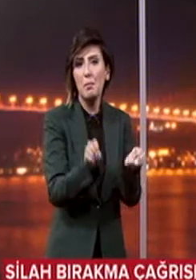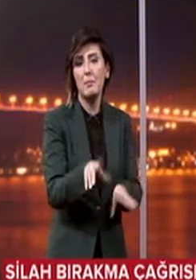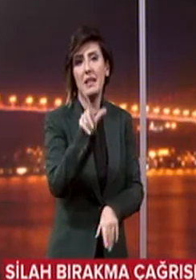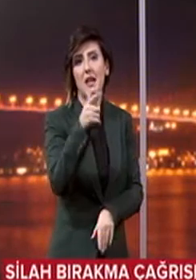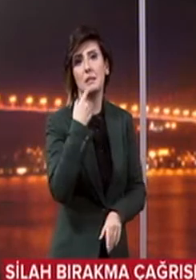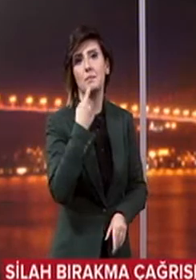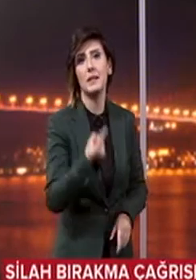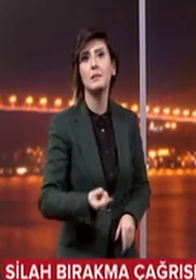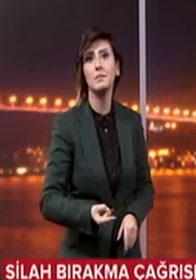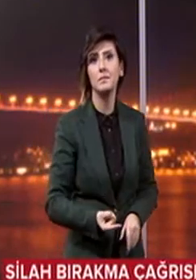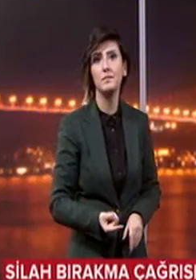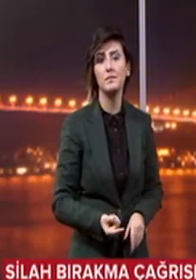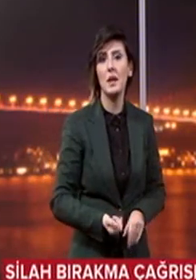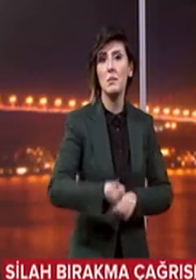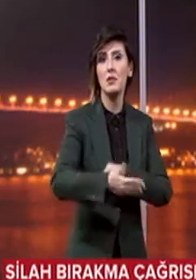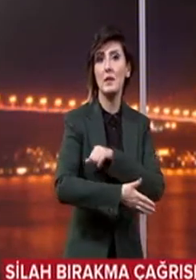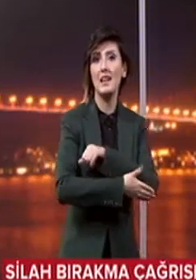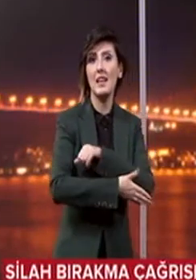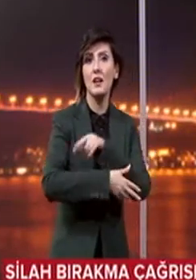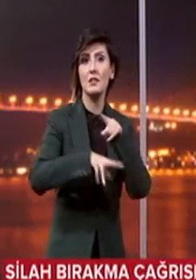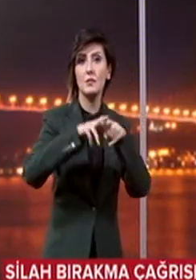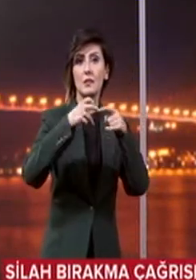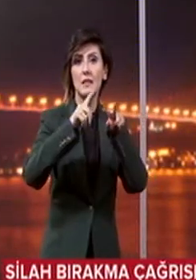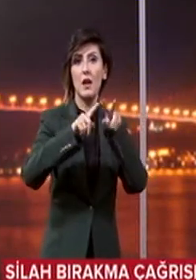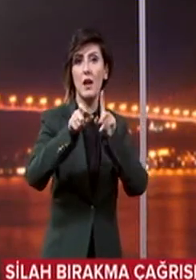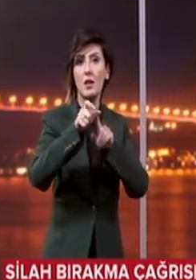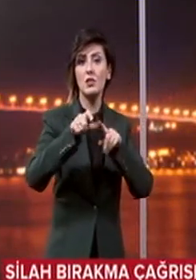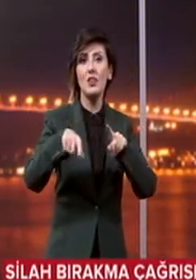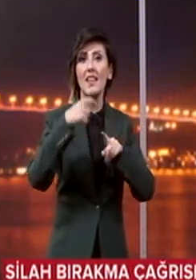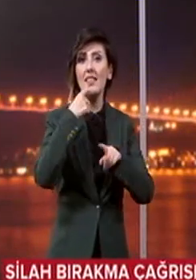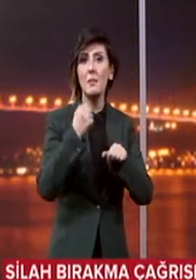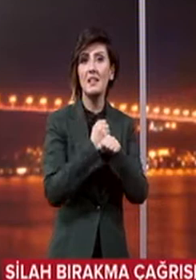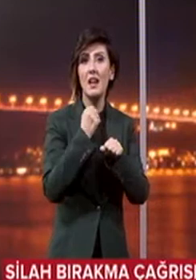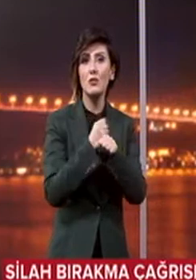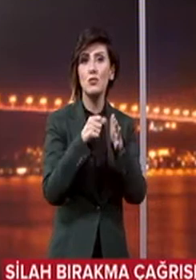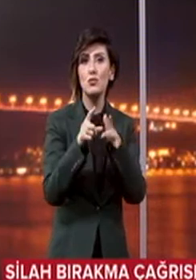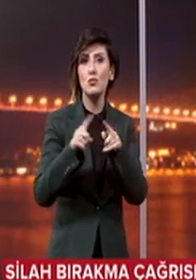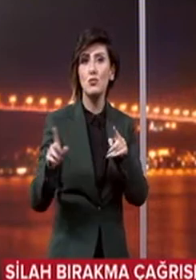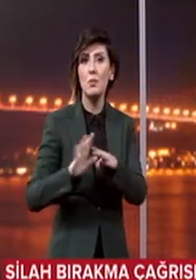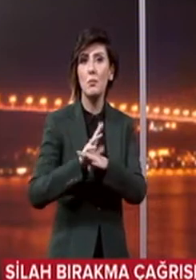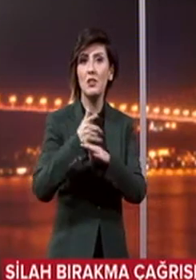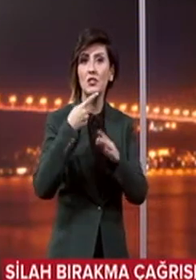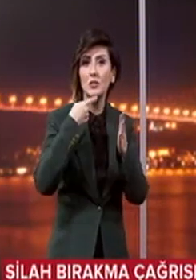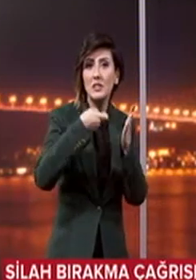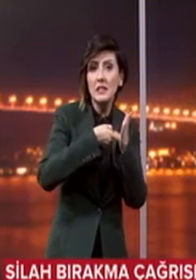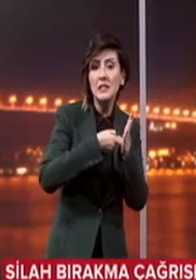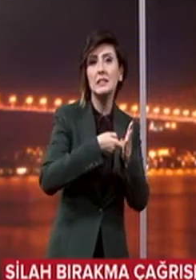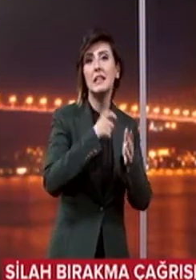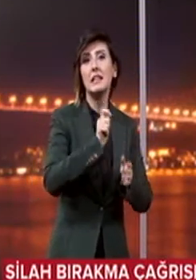dedi. Başbakan yardımcısı Bülent Arınç'ın Demirtaş sürecin başarıya ulaşmasını arzu eden birisi değil sözlerini de